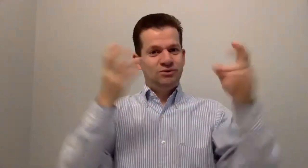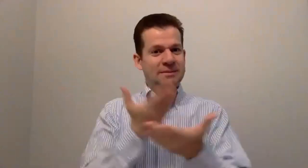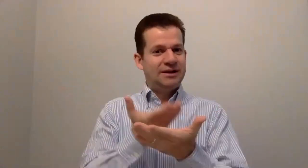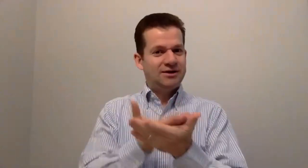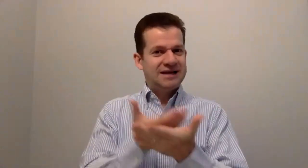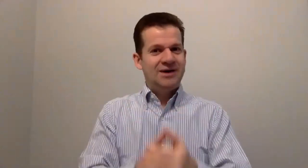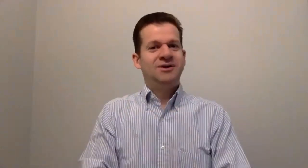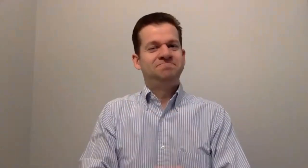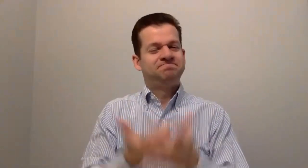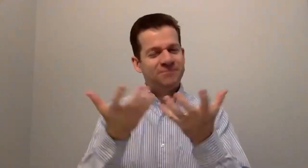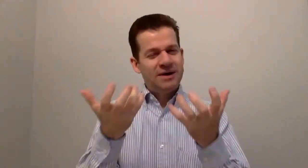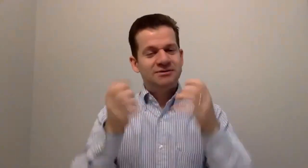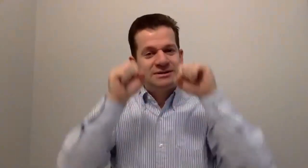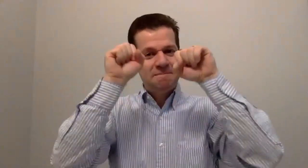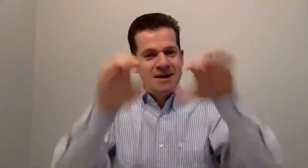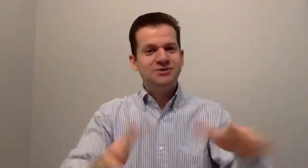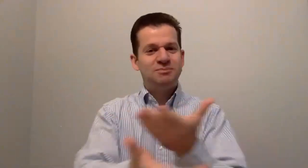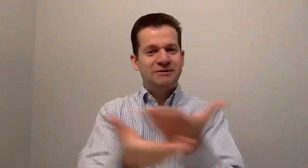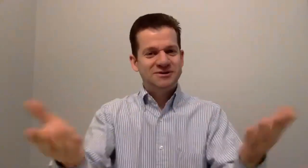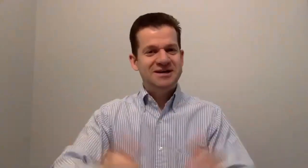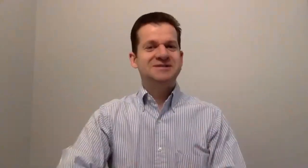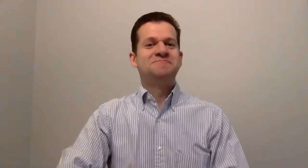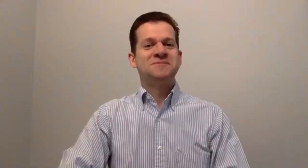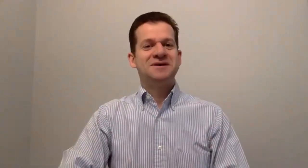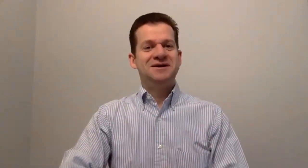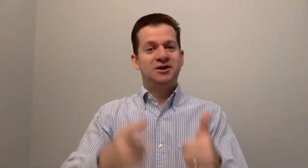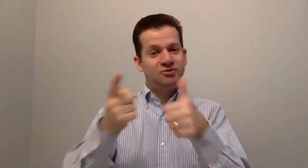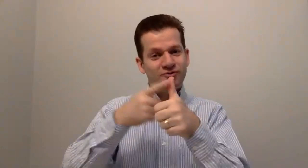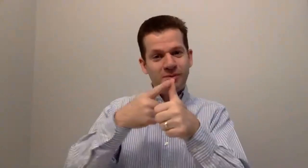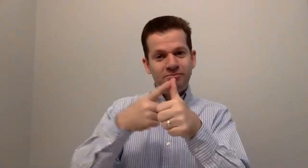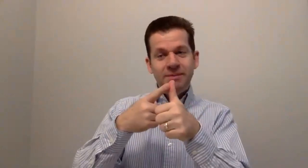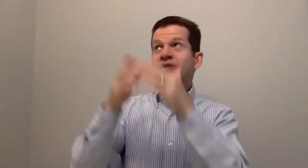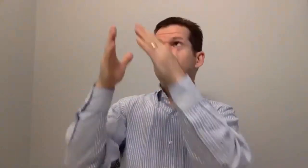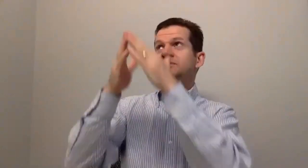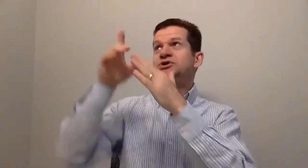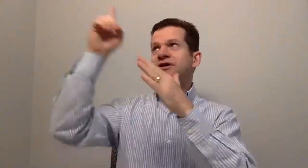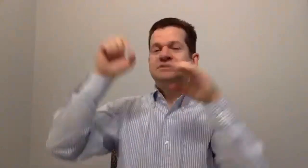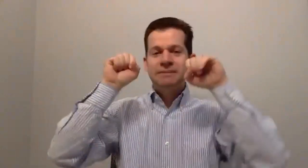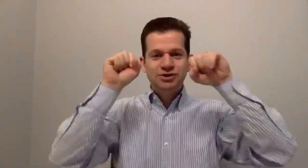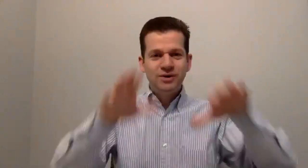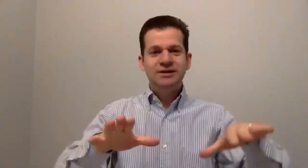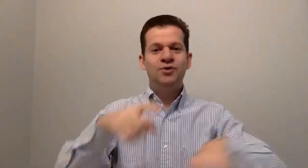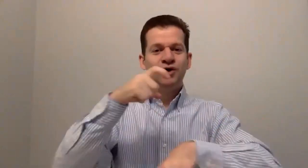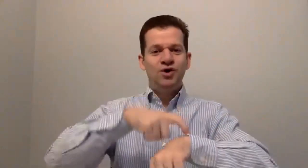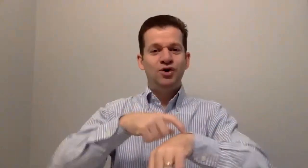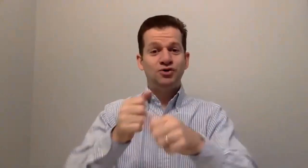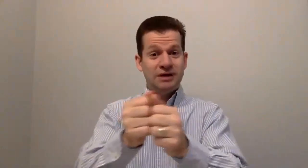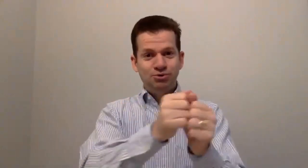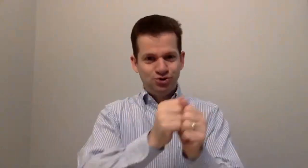tema da nossa aula. Eu quero ser uma bênção para vocês. Então, primeiro vamos pedir que Deus abençoe então o nosso tempo